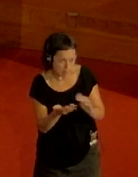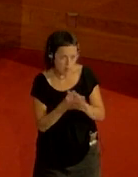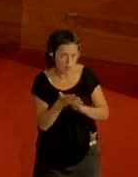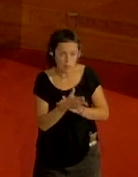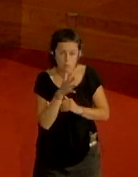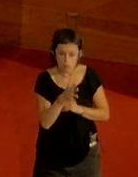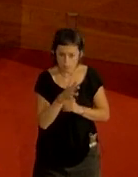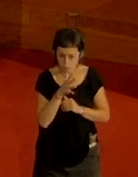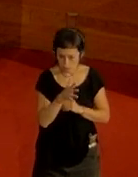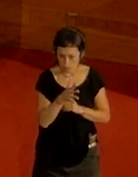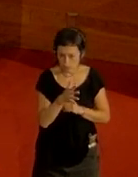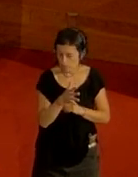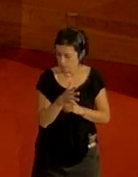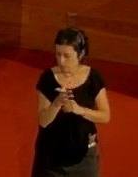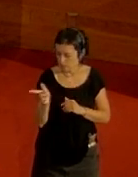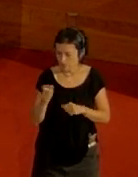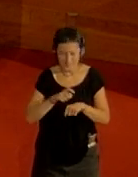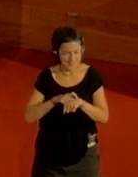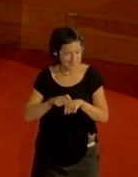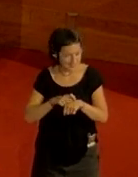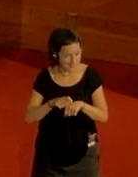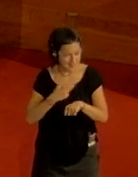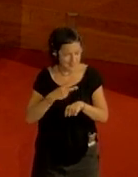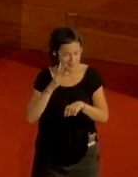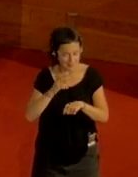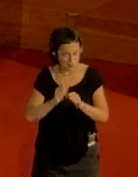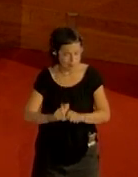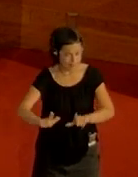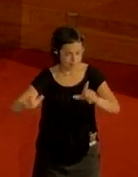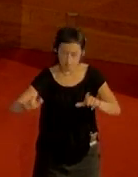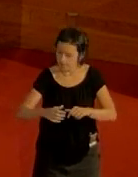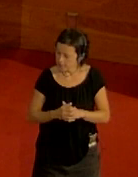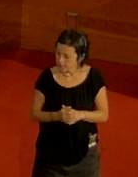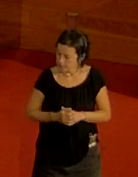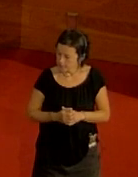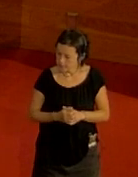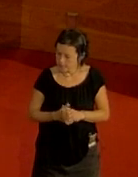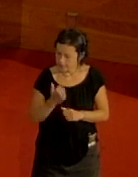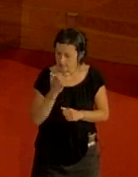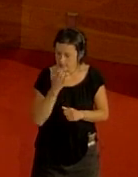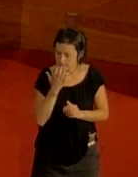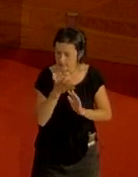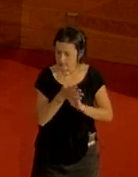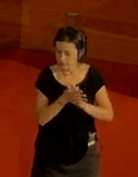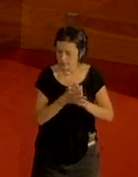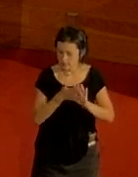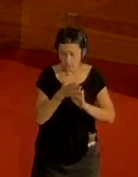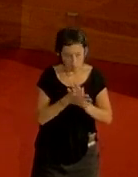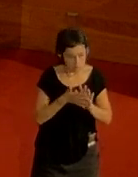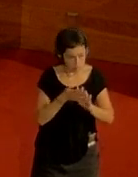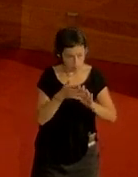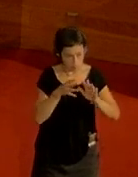resaltamos este esta cualidad esta característica cuando hablamos de de eh de internet